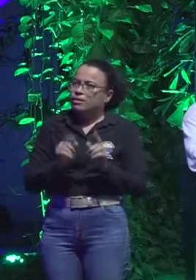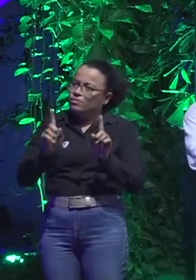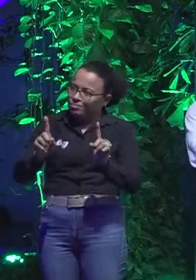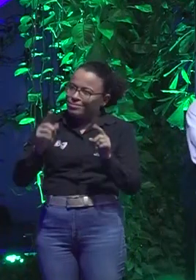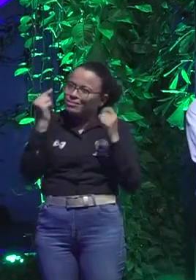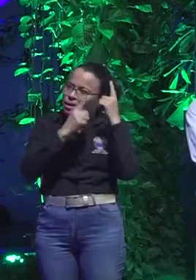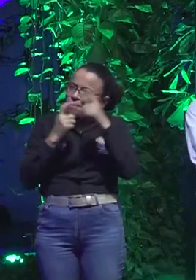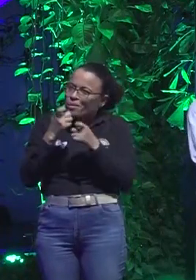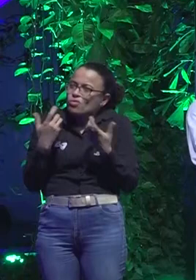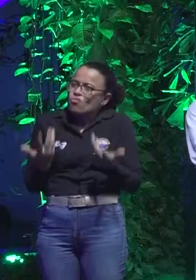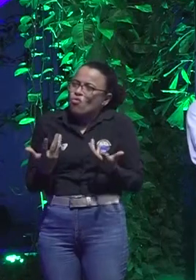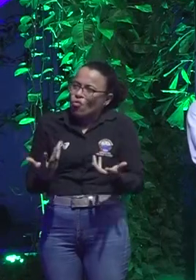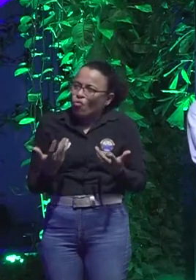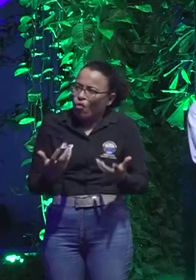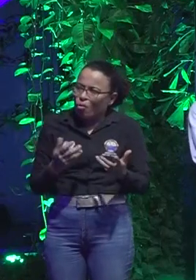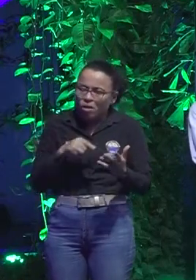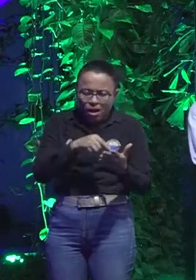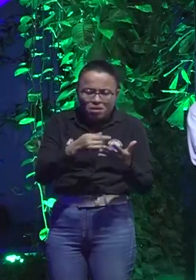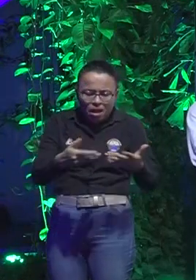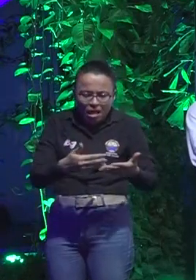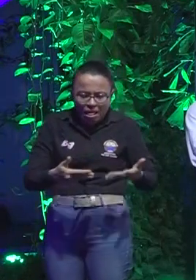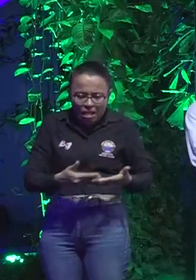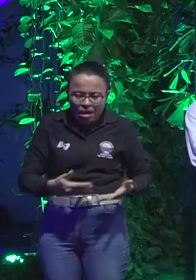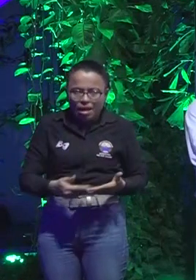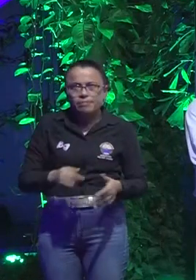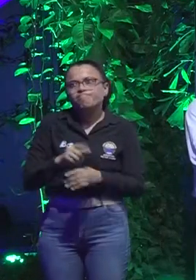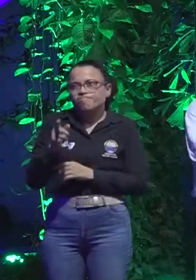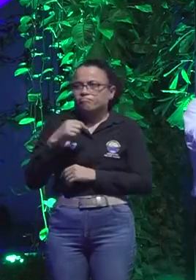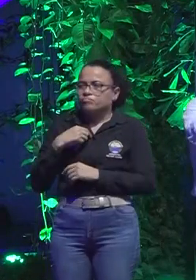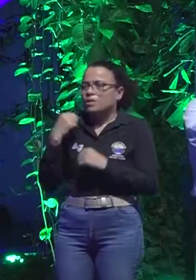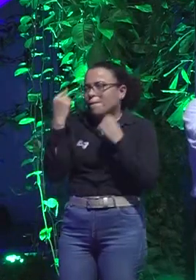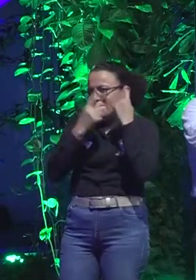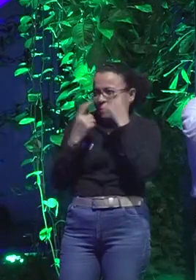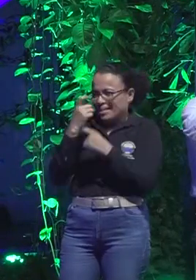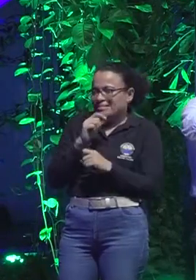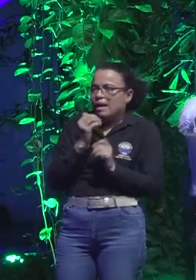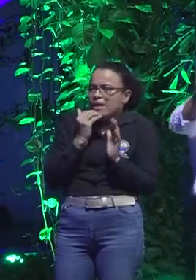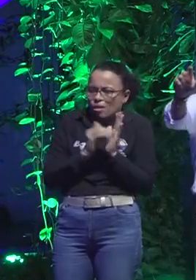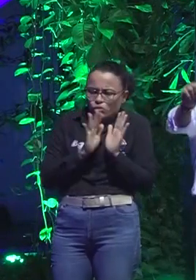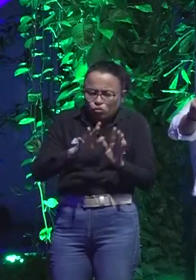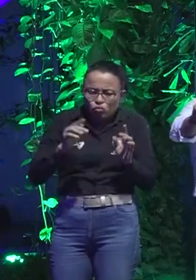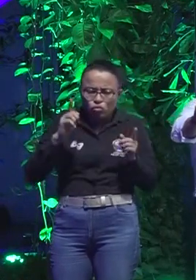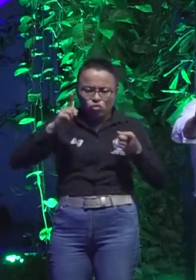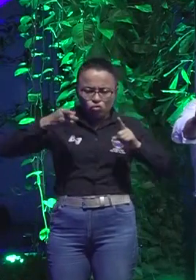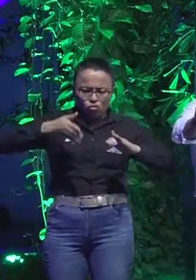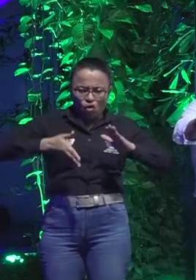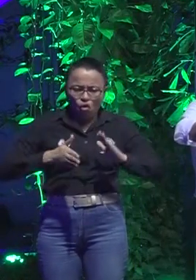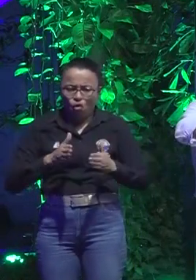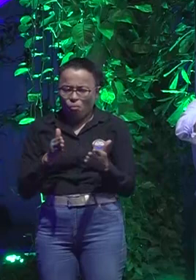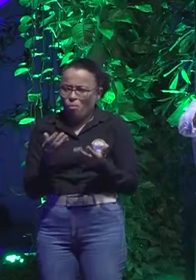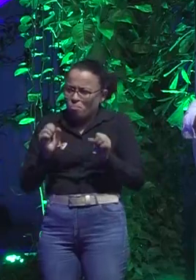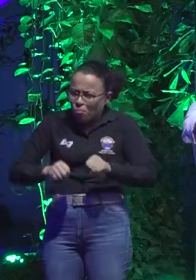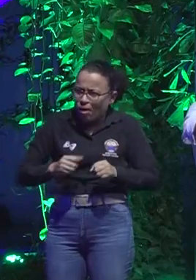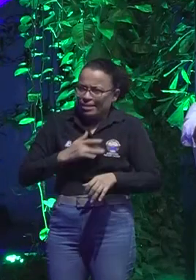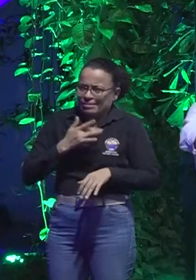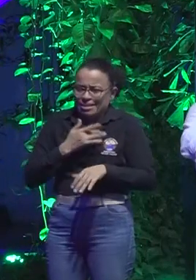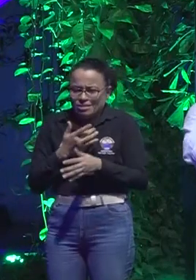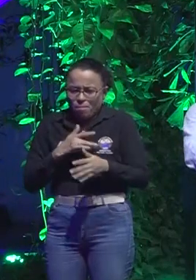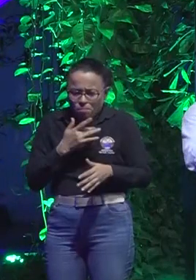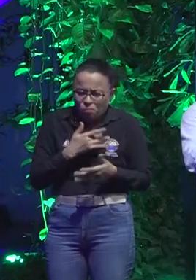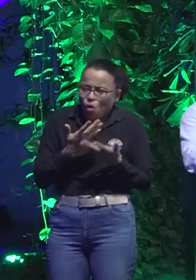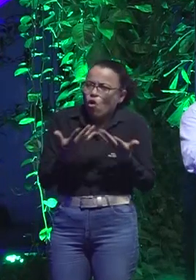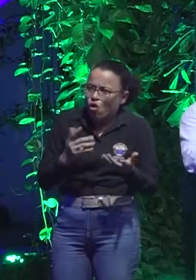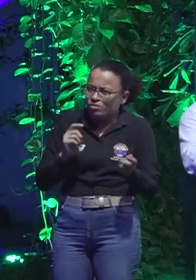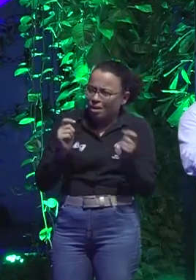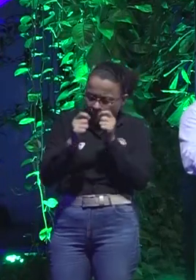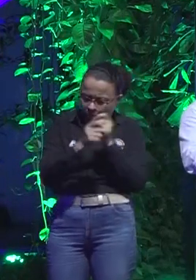Revalúe sus concepciones porque recordaba cuando yo era niño o joven que regalaban unas cositas que se llamaban credenciales, con versos muy bonitos y